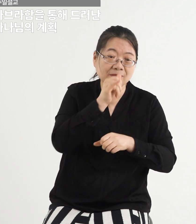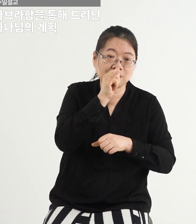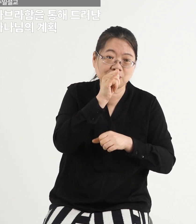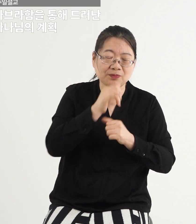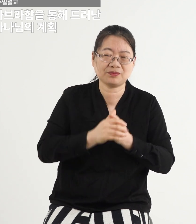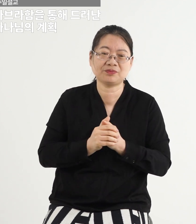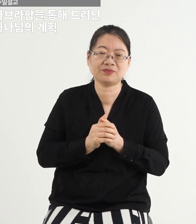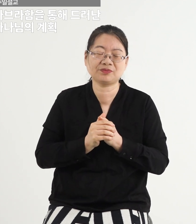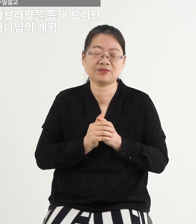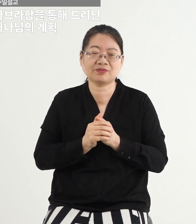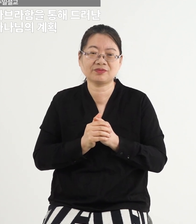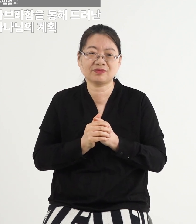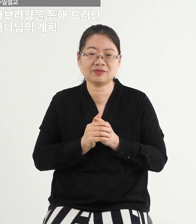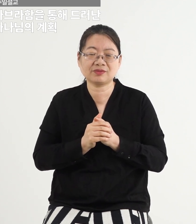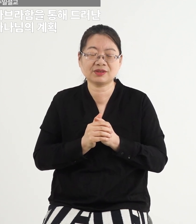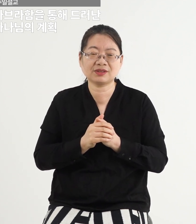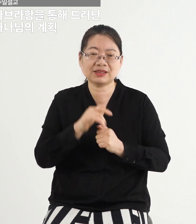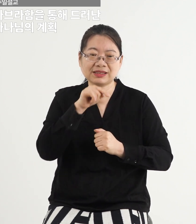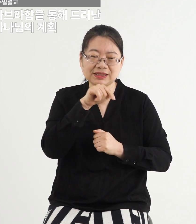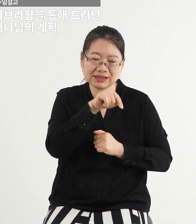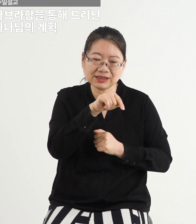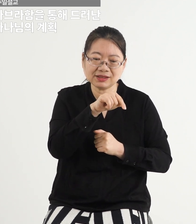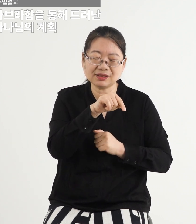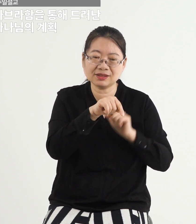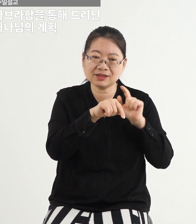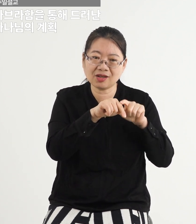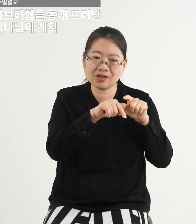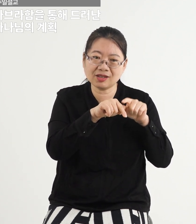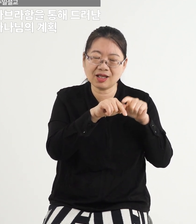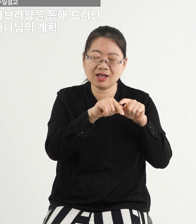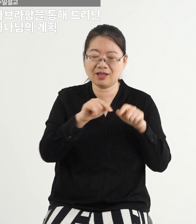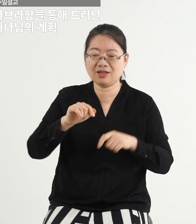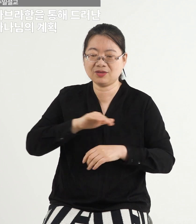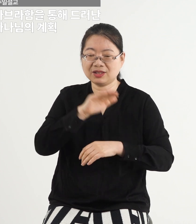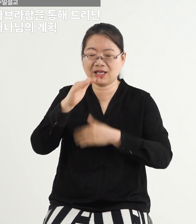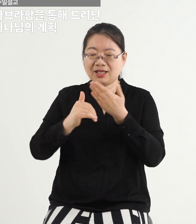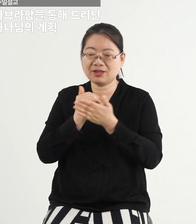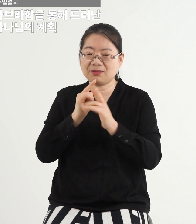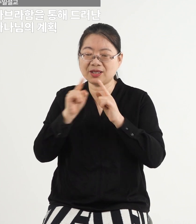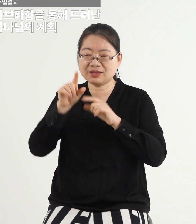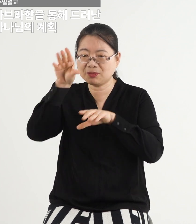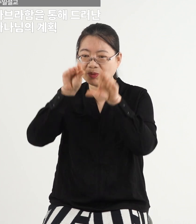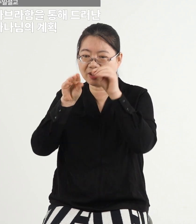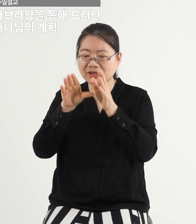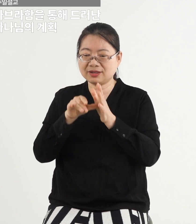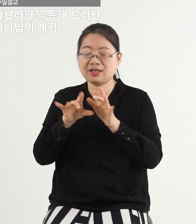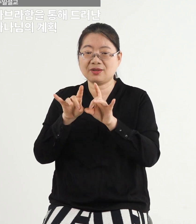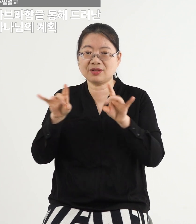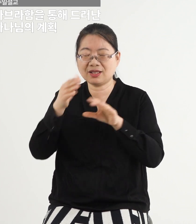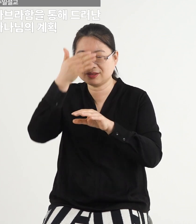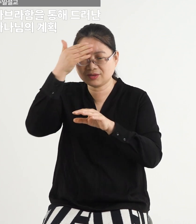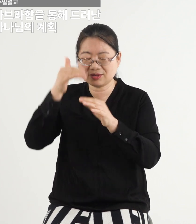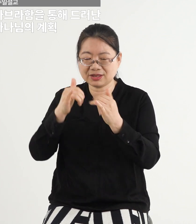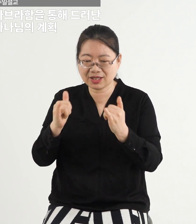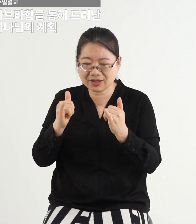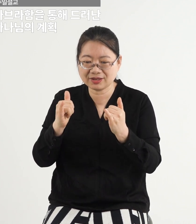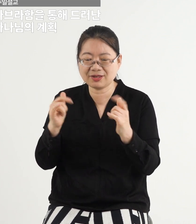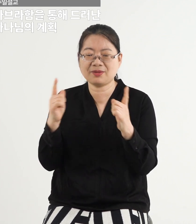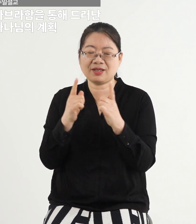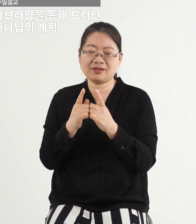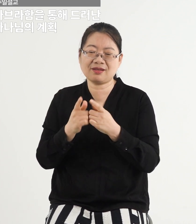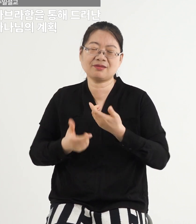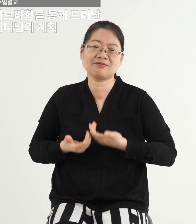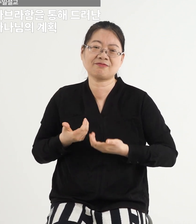이것이 말씀을 들을 때마다 우리 성도들이, 청년들이 마주치는 딜레마예요.